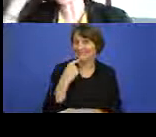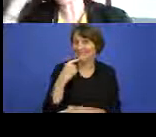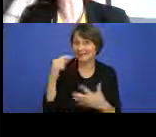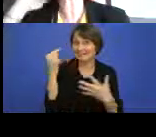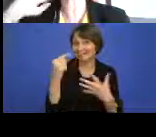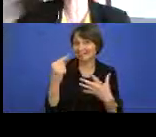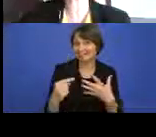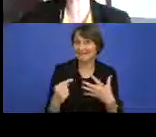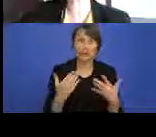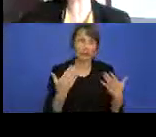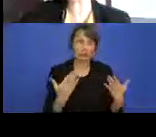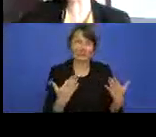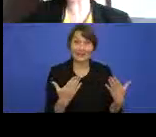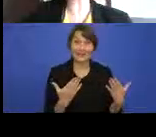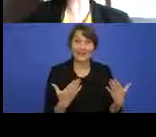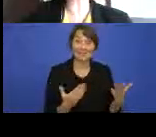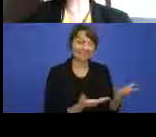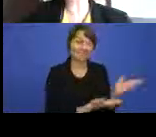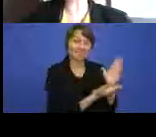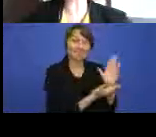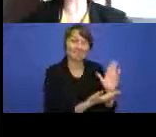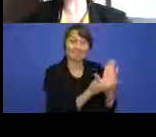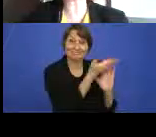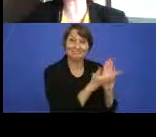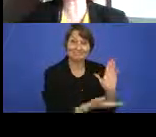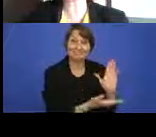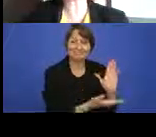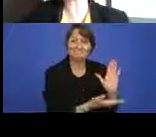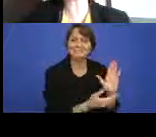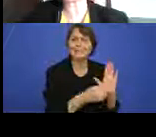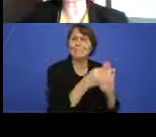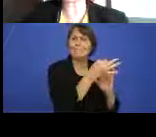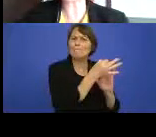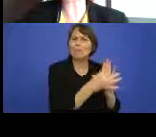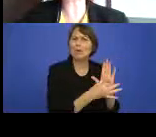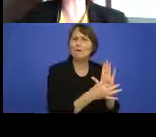l'instant, nous lançons aujourd'hui ce document d'orientation